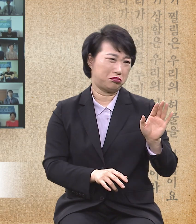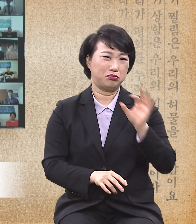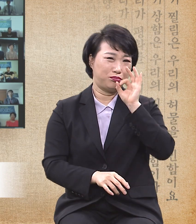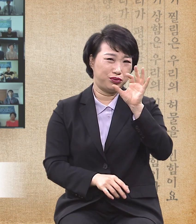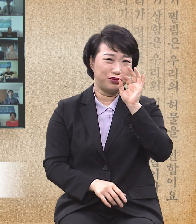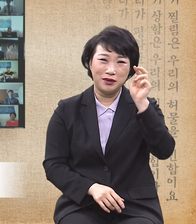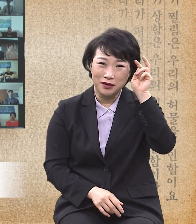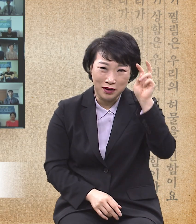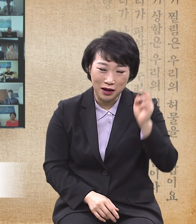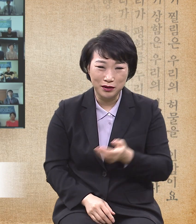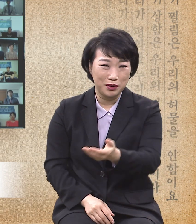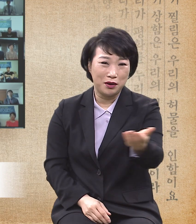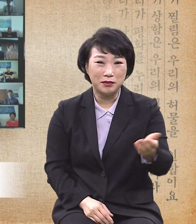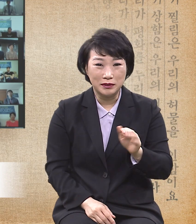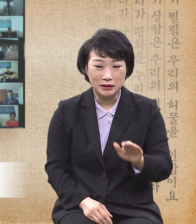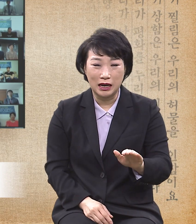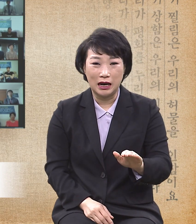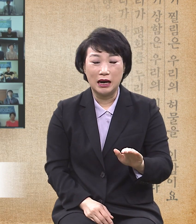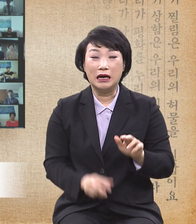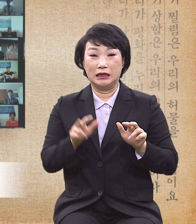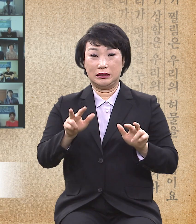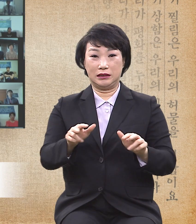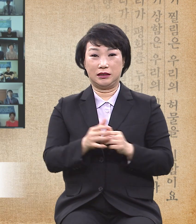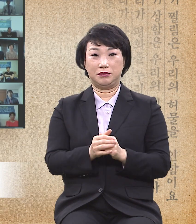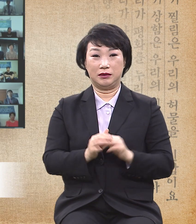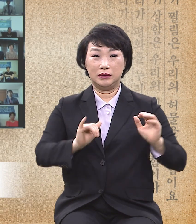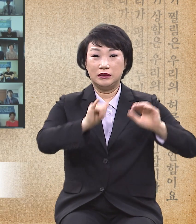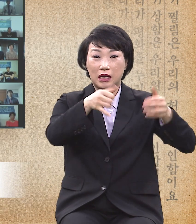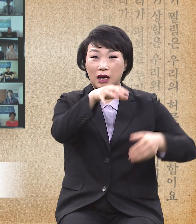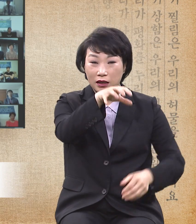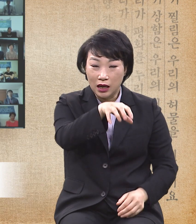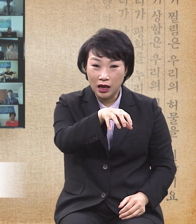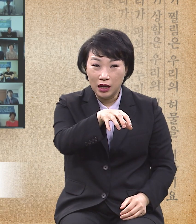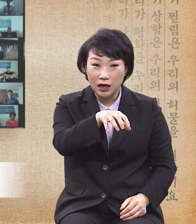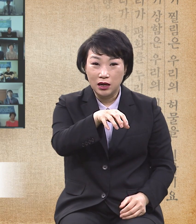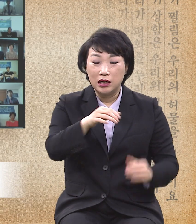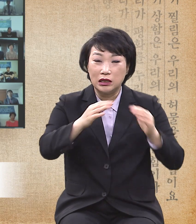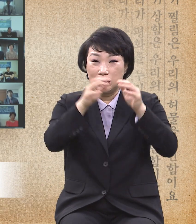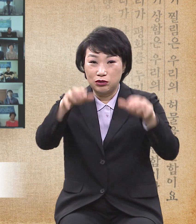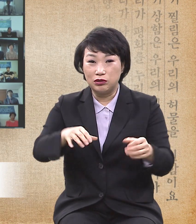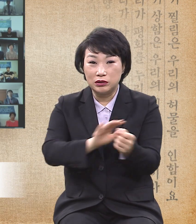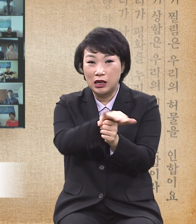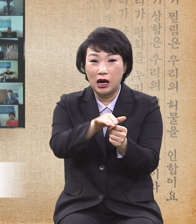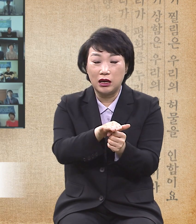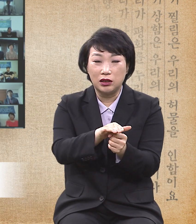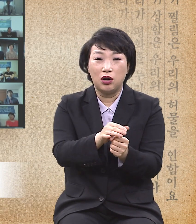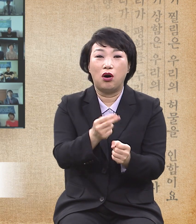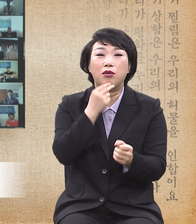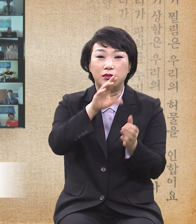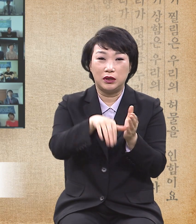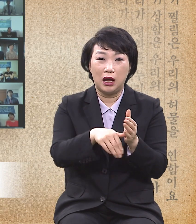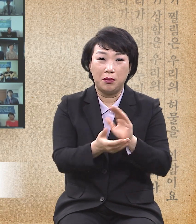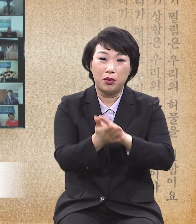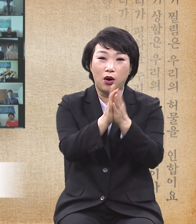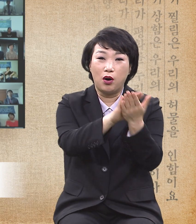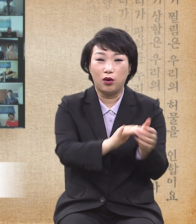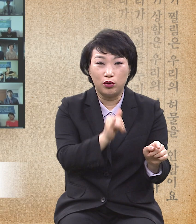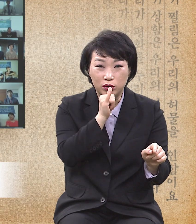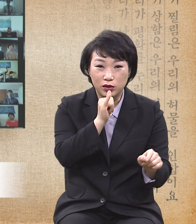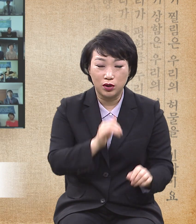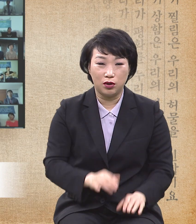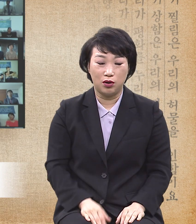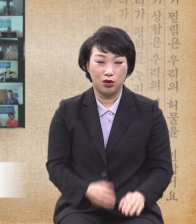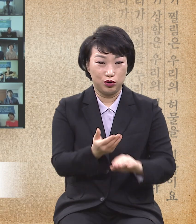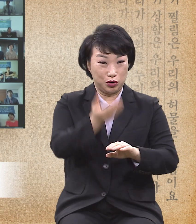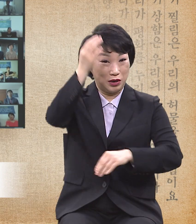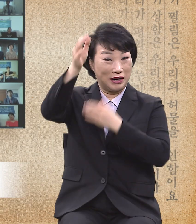여러분 처절하게 지금은 세상이 이웃을 사랑하지 못하는 시대로 만들어가.